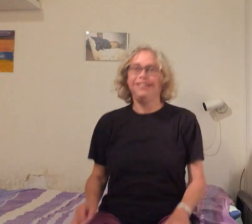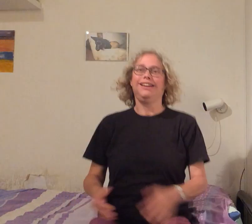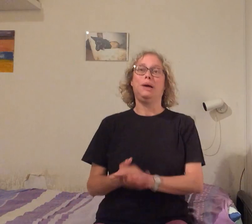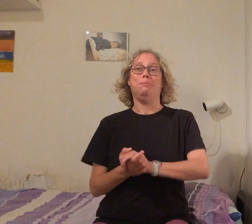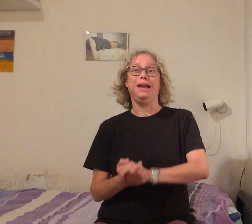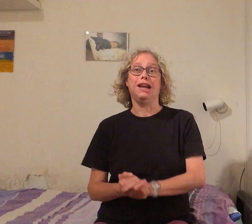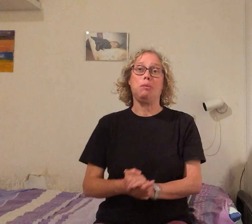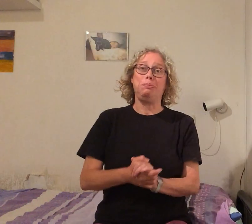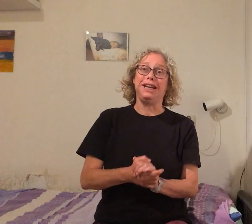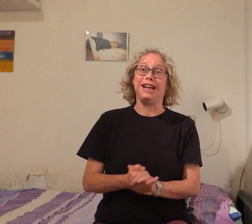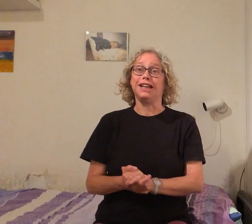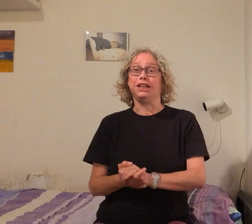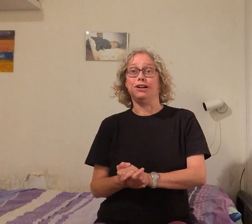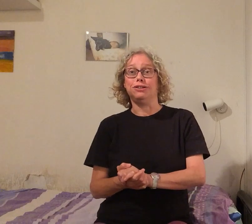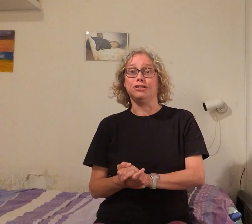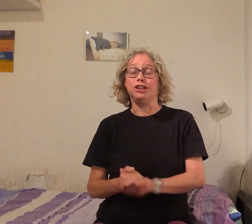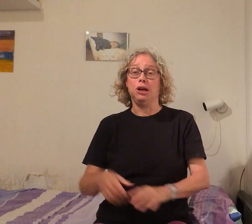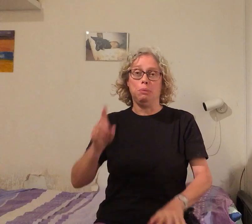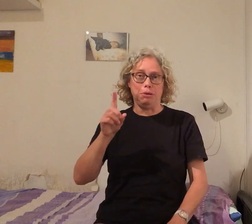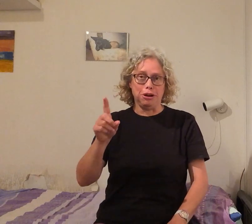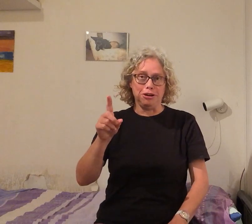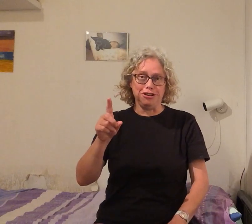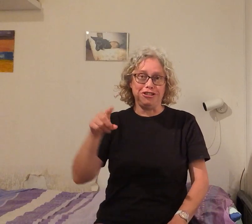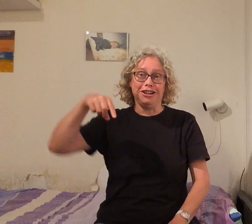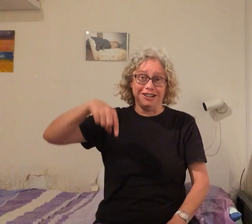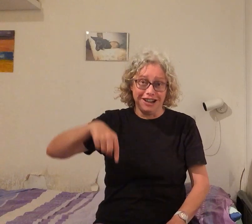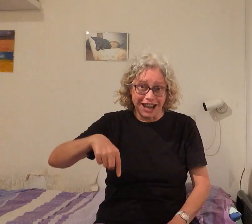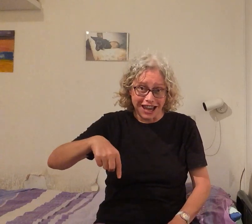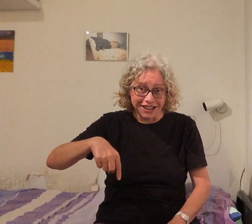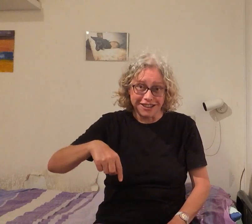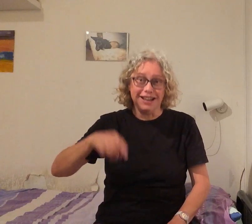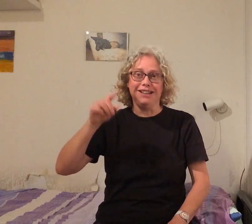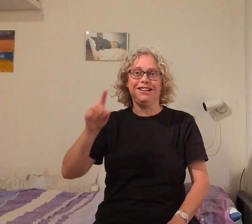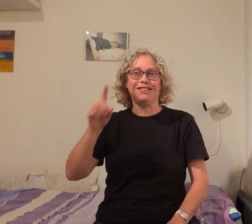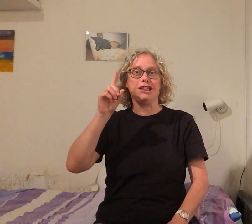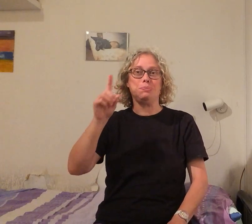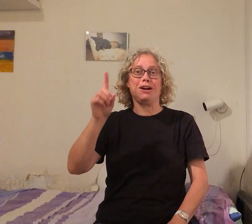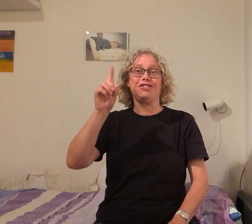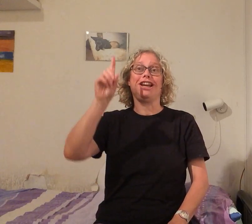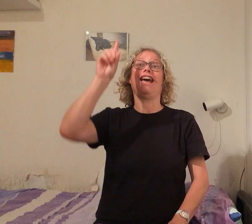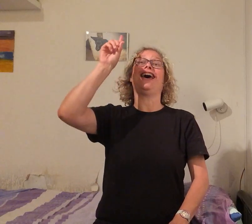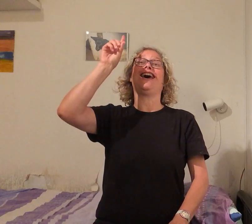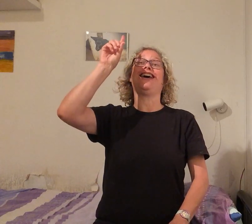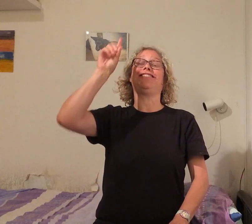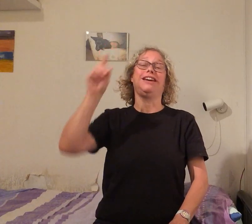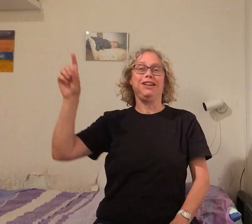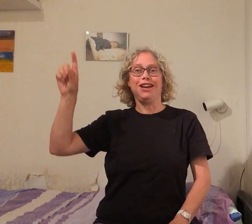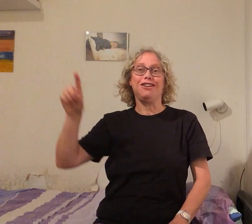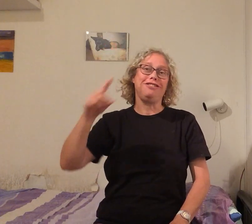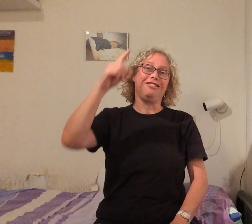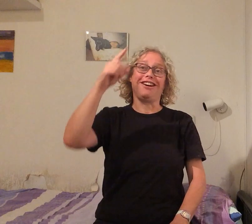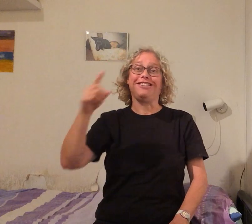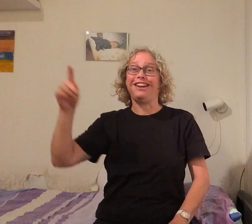Meer op Pina Jones, Punt, net, dat is pas echt, je van